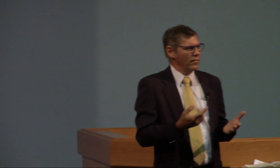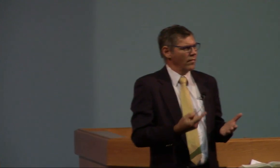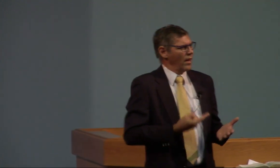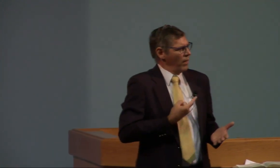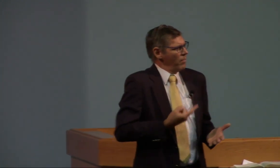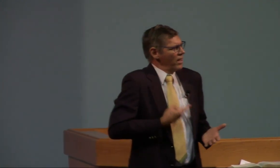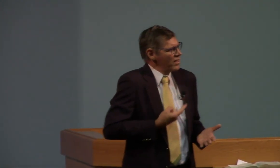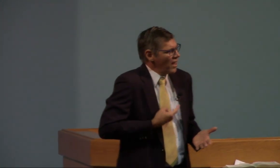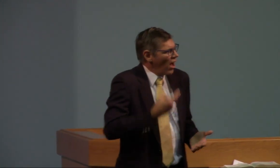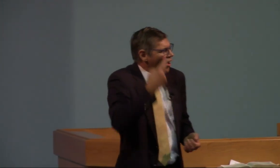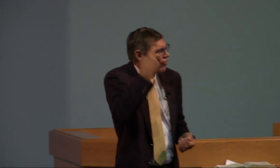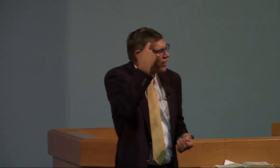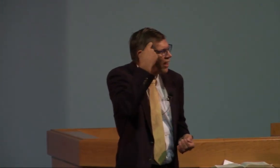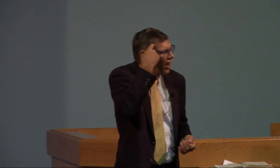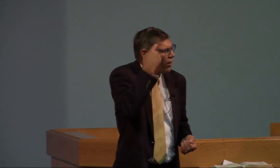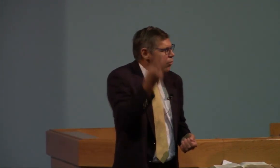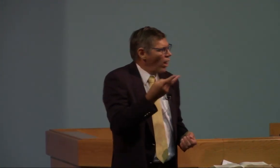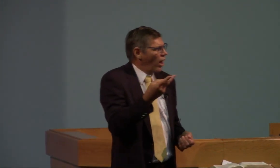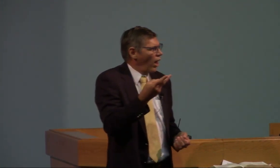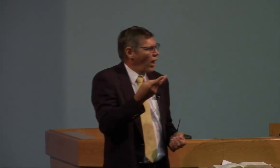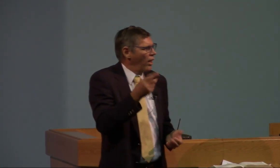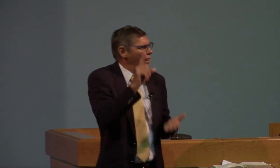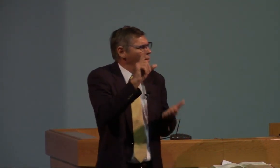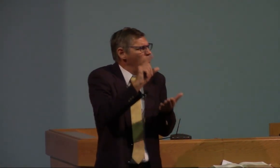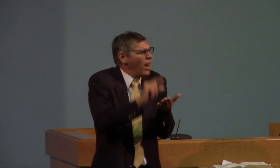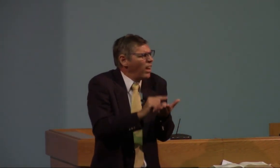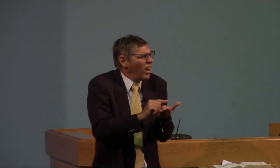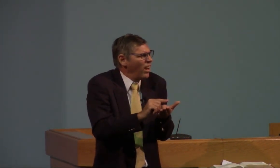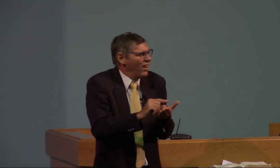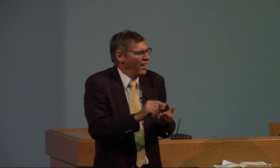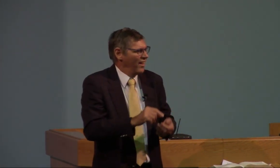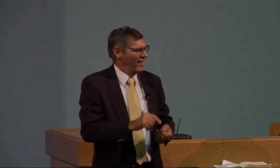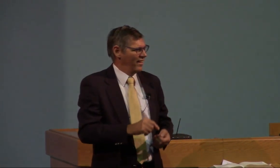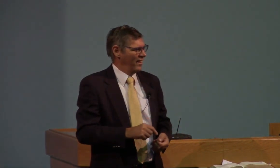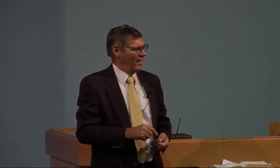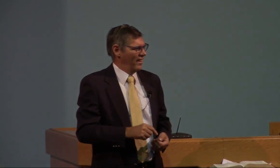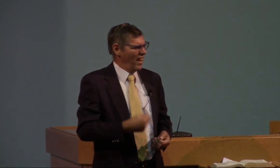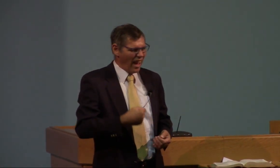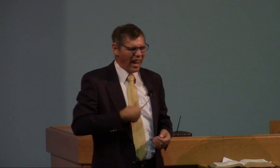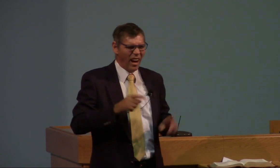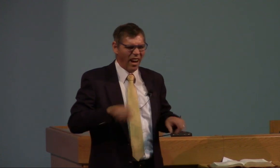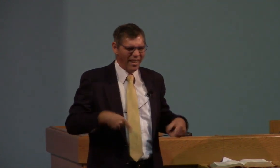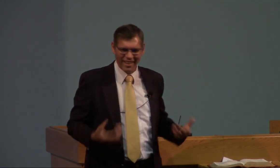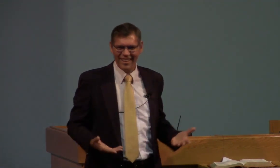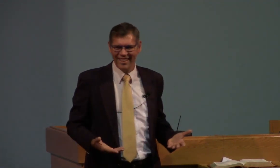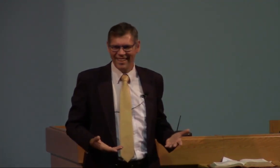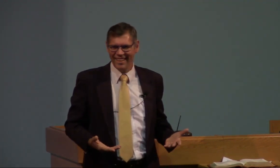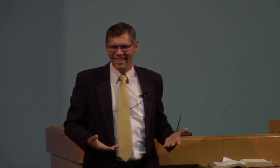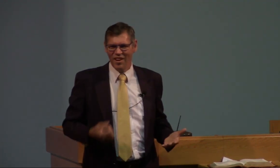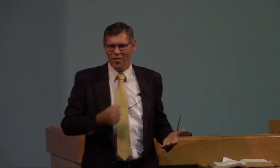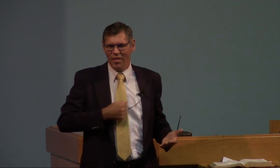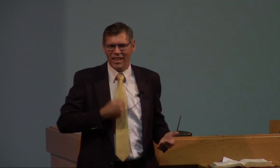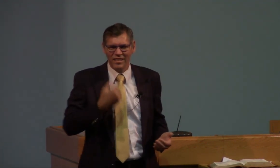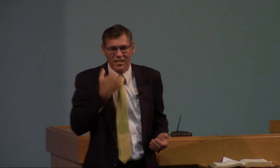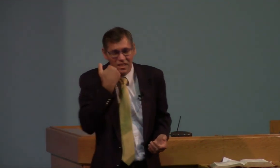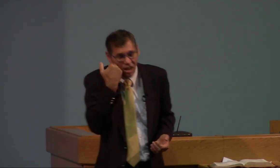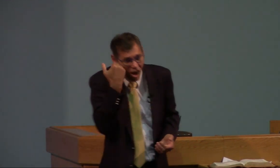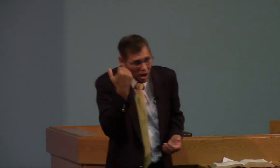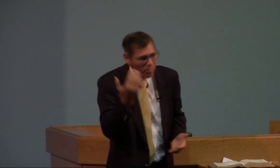by myself, ek dink ook te min. Ek kan nie. Ek is te skaam of